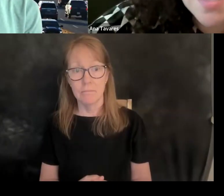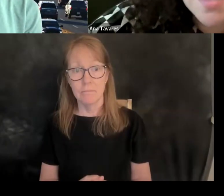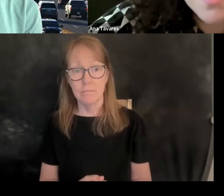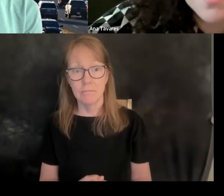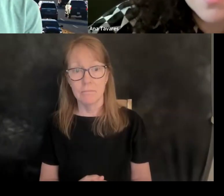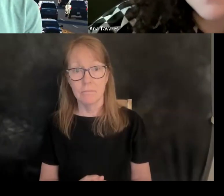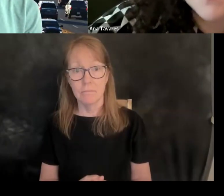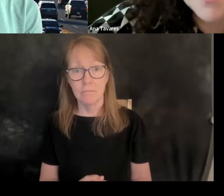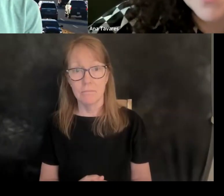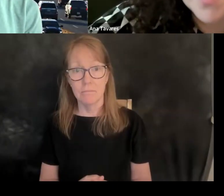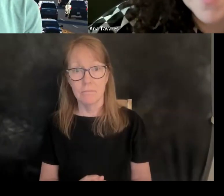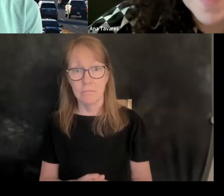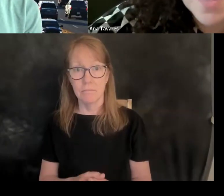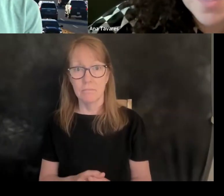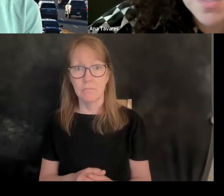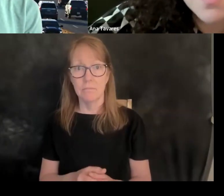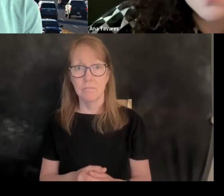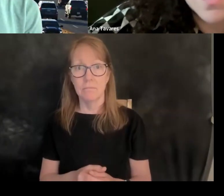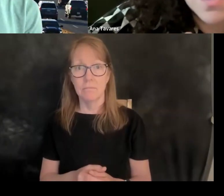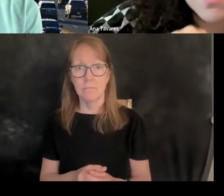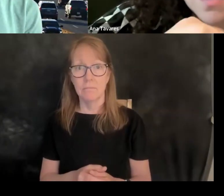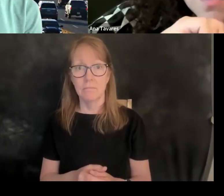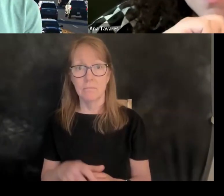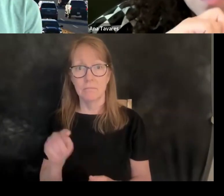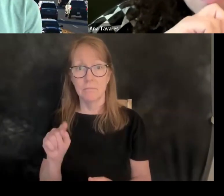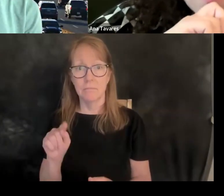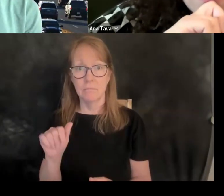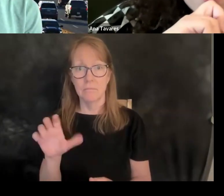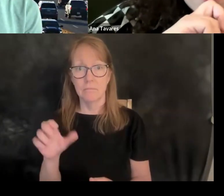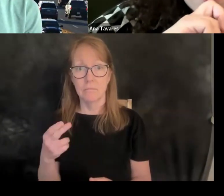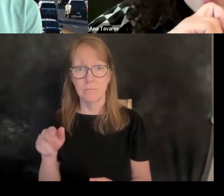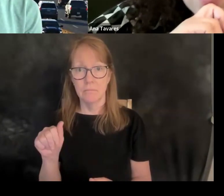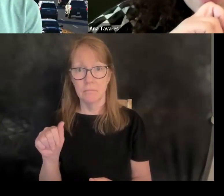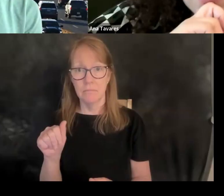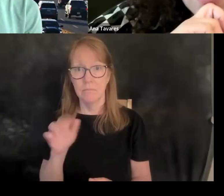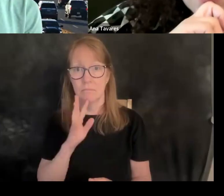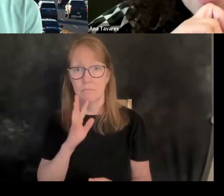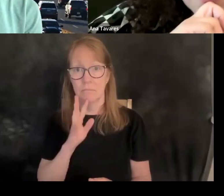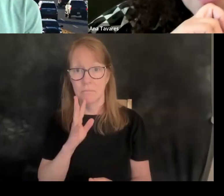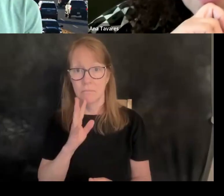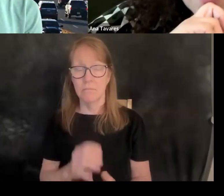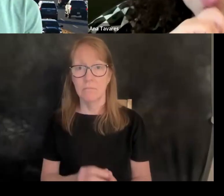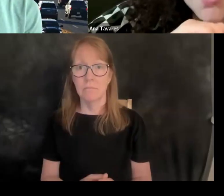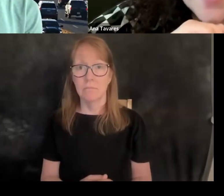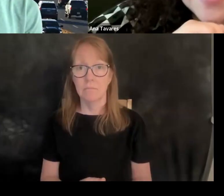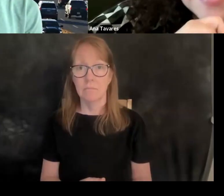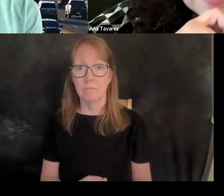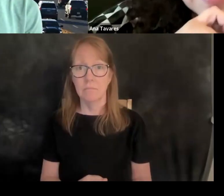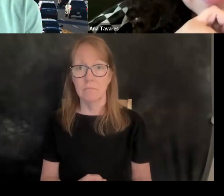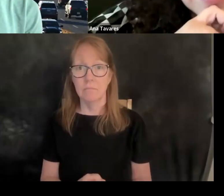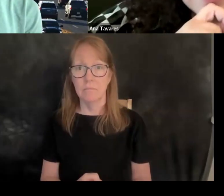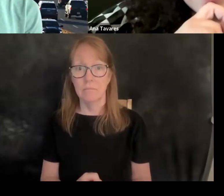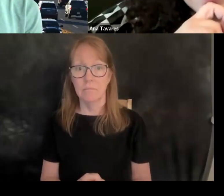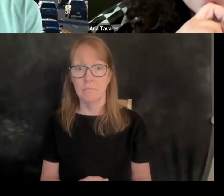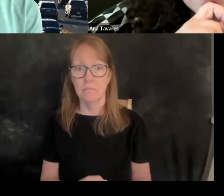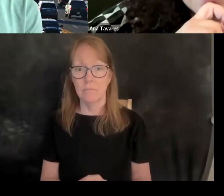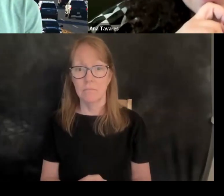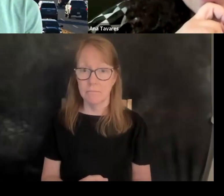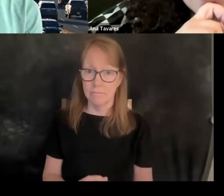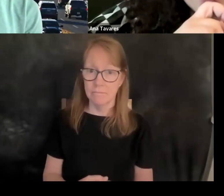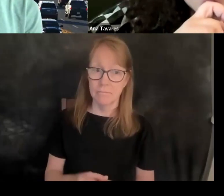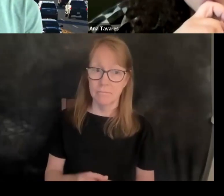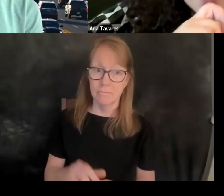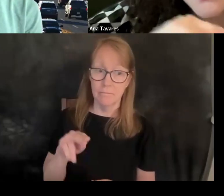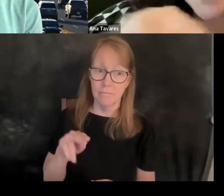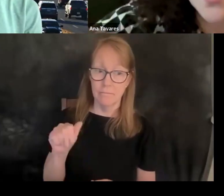puedes para seguir. transferir a mi hijo de educación especial porque todavía no está asignado a una escuela? Muy bien, gracias, Tachana. Gracias y buenas